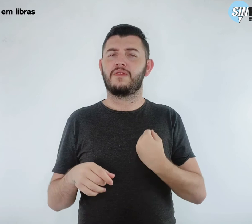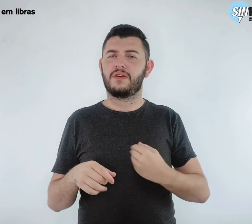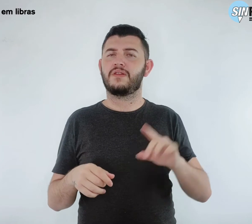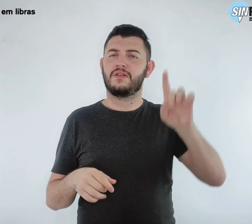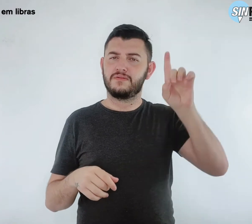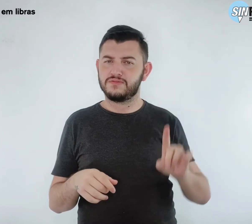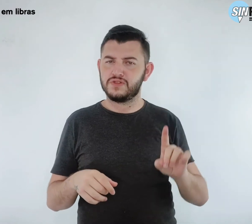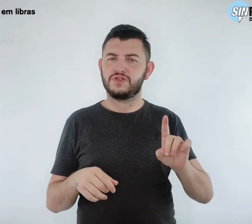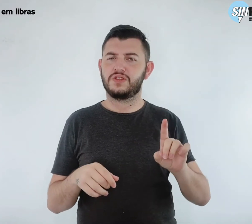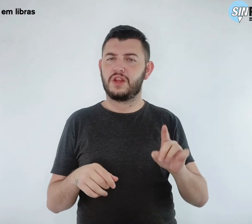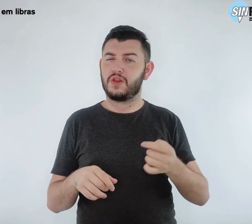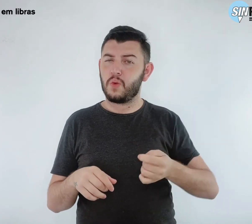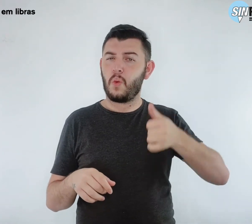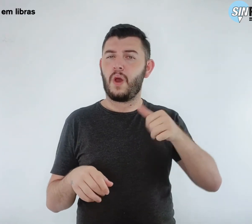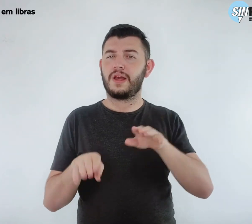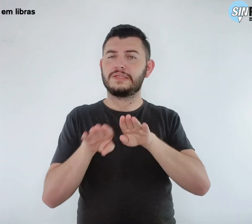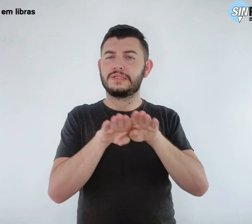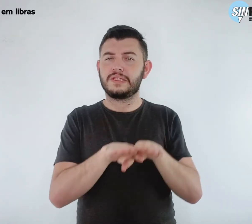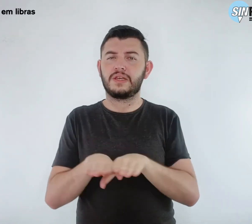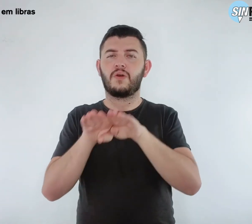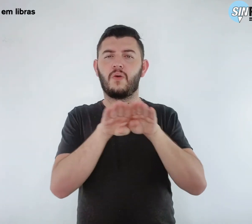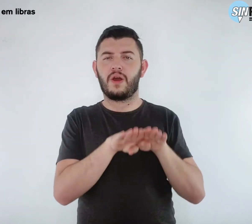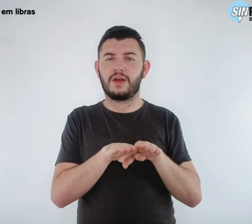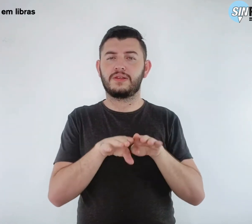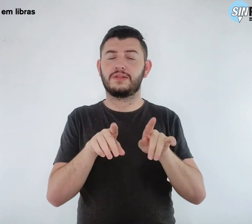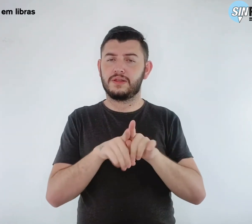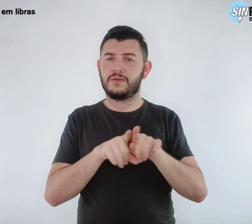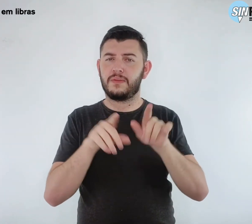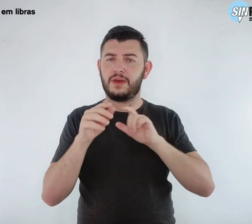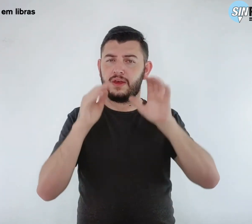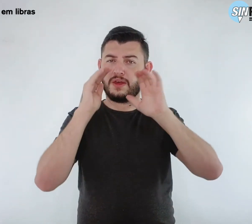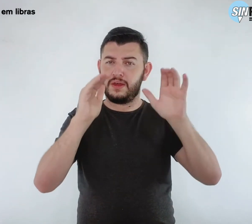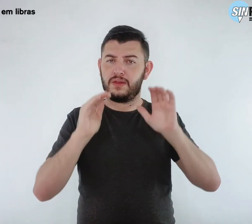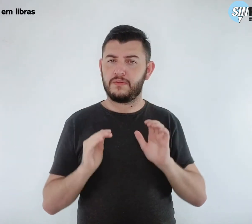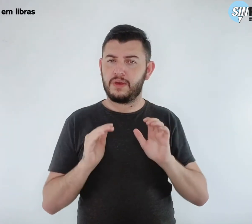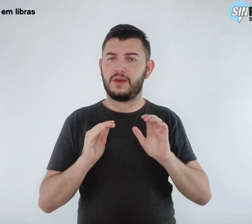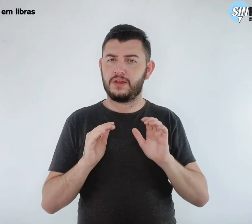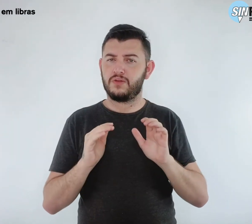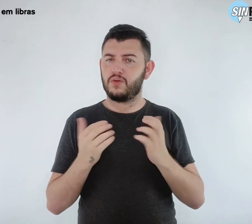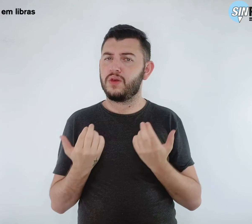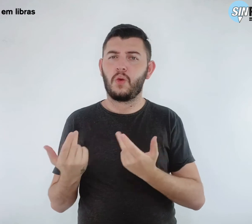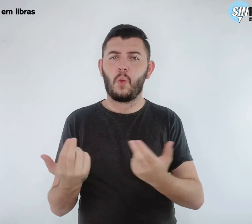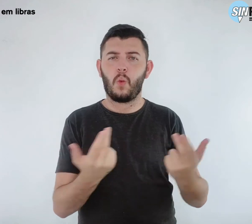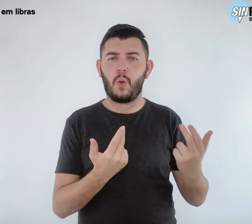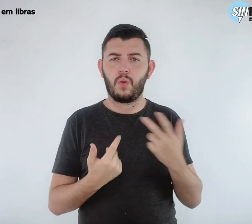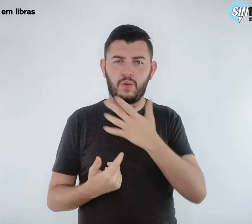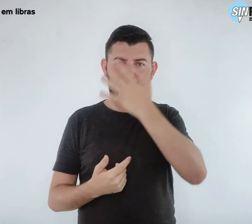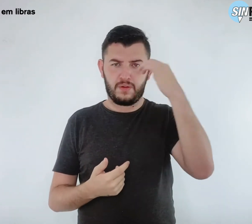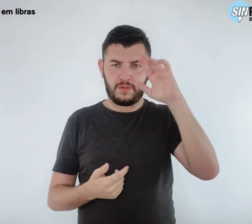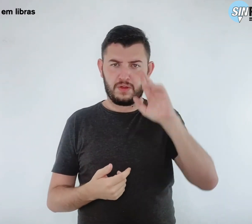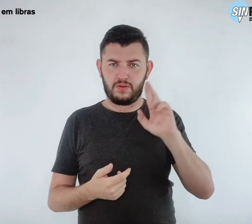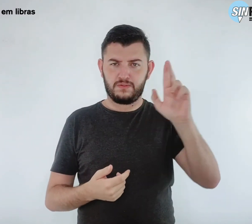escravo fica com direitos quase iguais e a certos respeitos iguais aos do senhor.